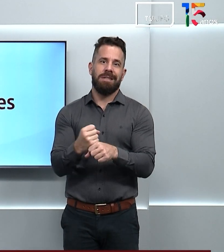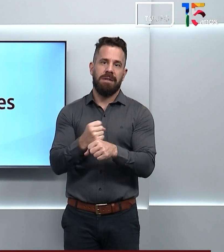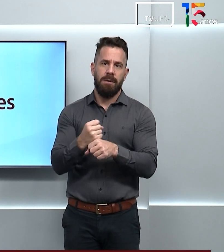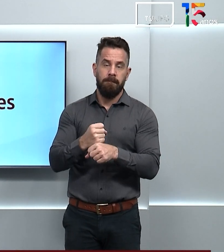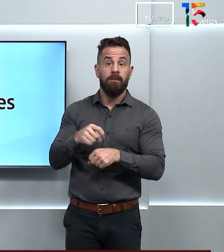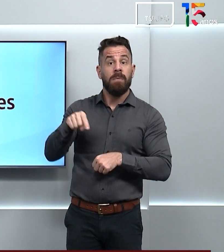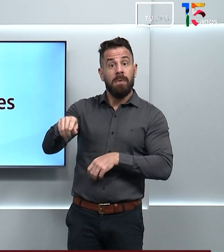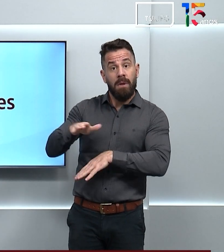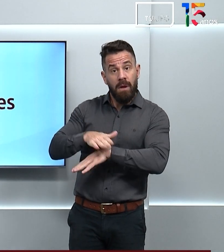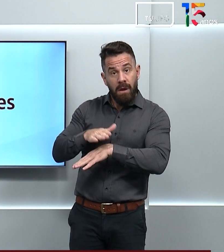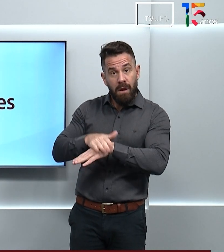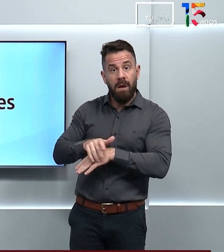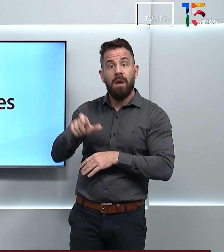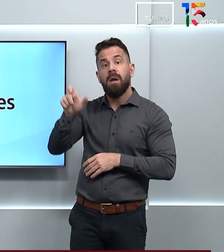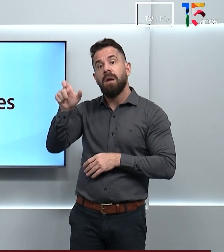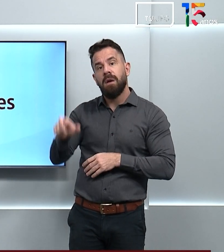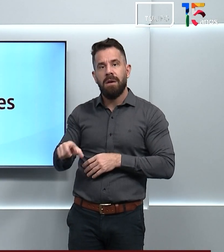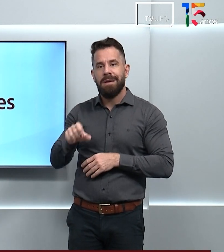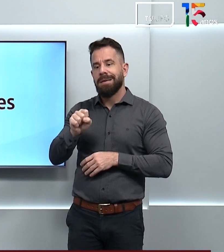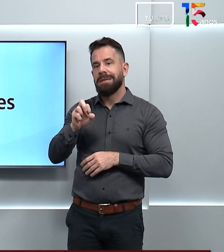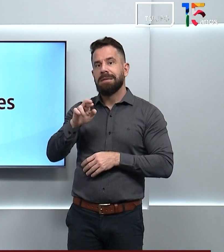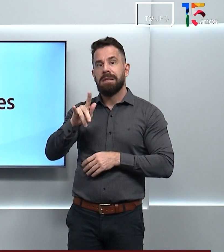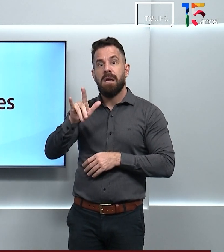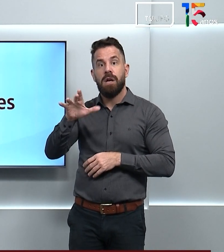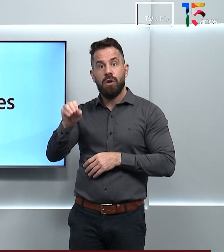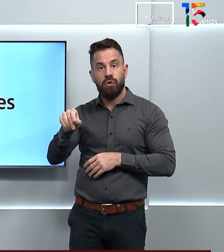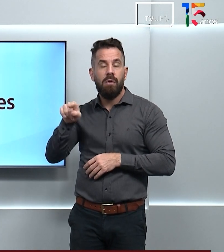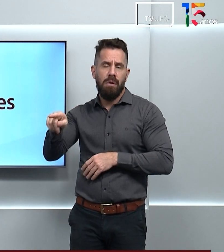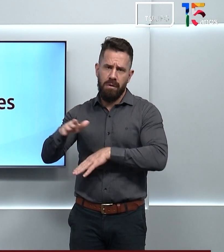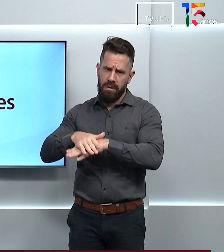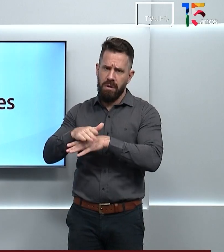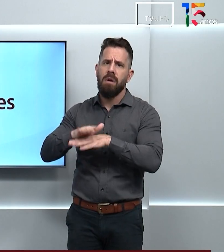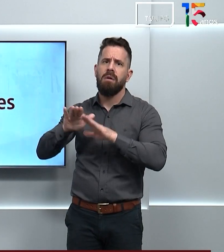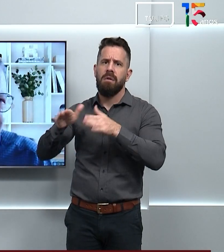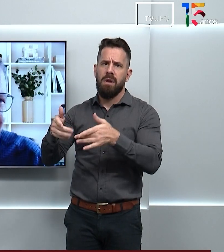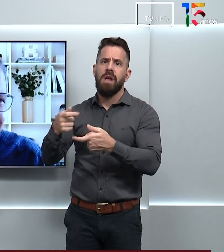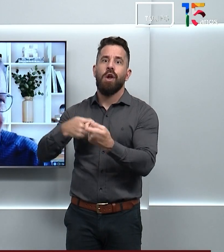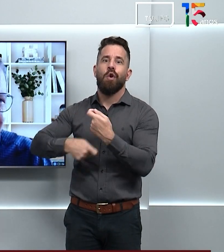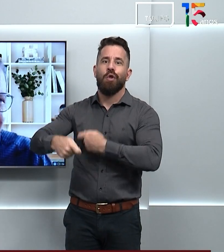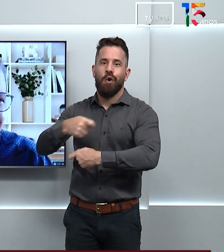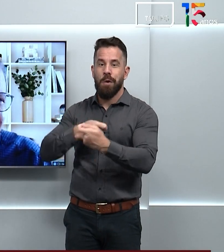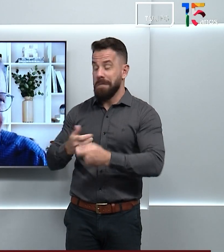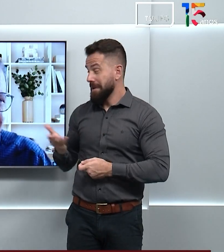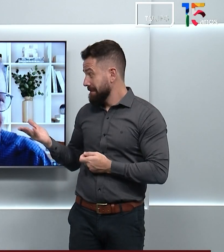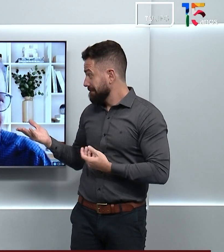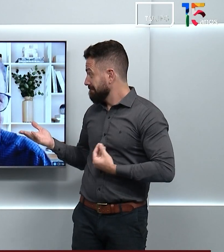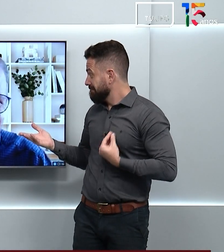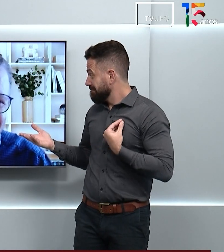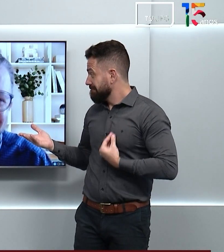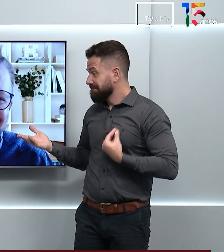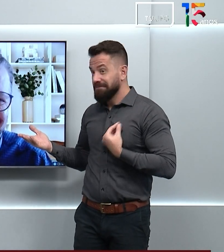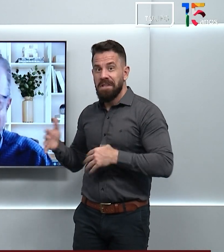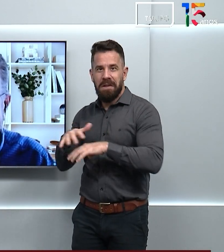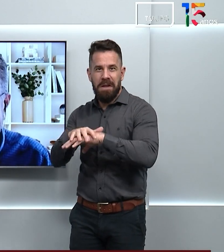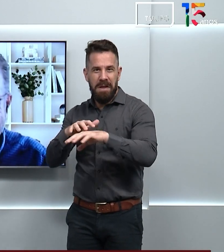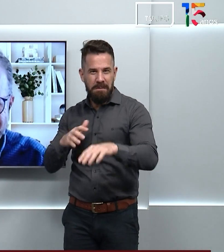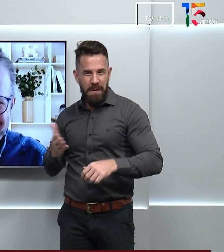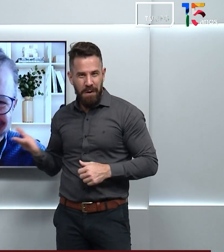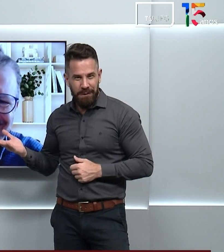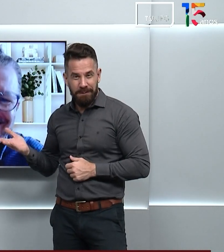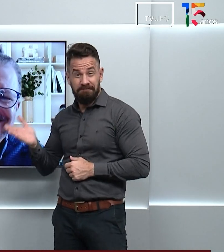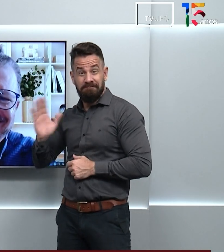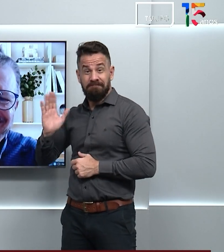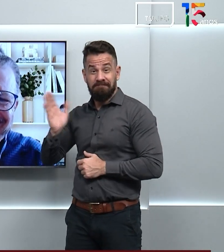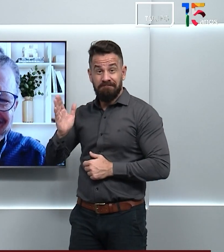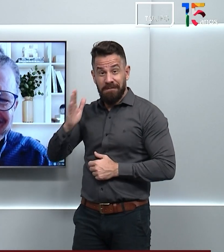essa análise com a gente é o Sérgio Castro, economista, que vai aparecer aqui de forma remota para conversar com a gente. Olá,